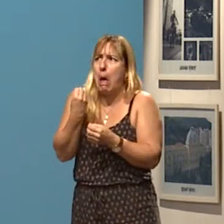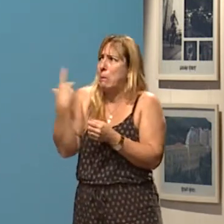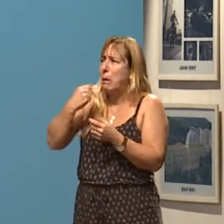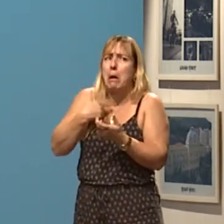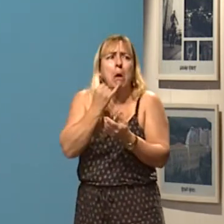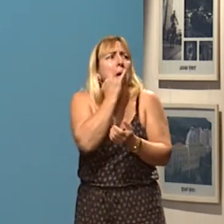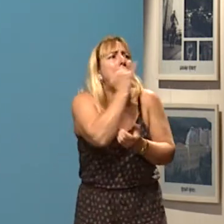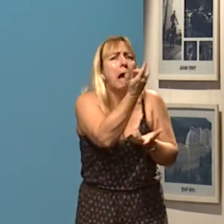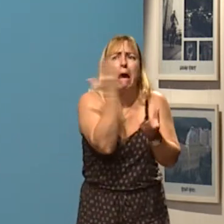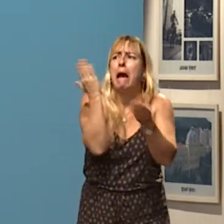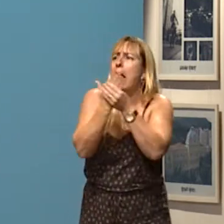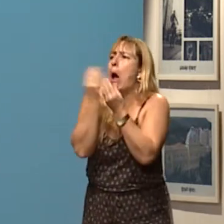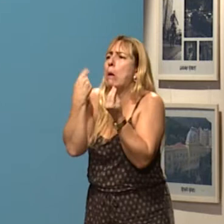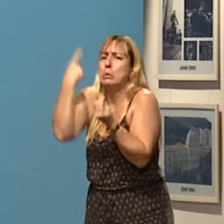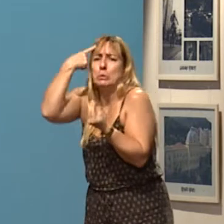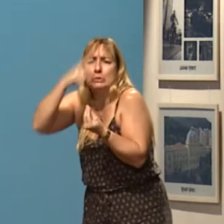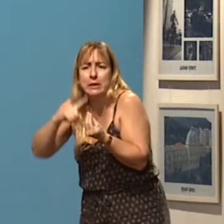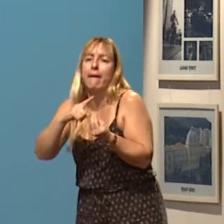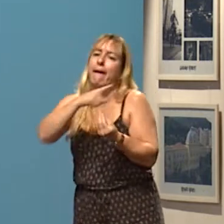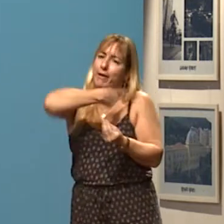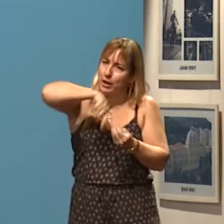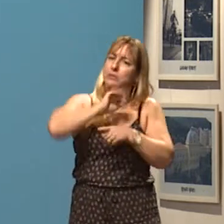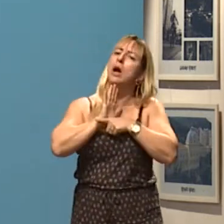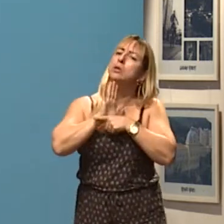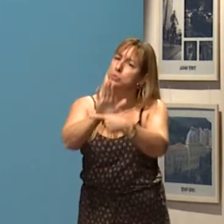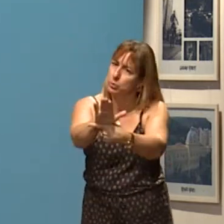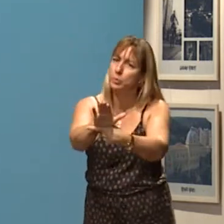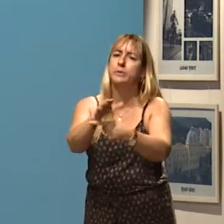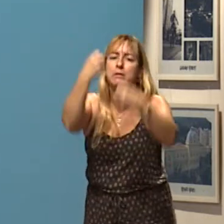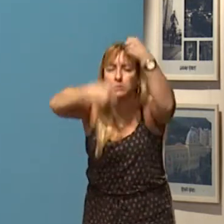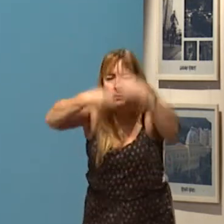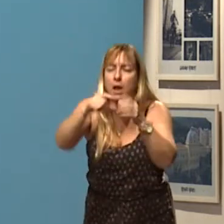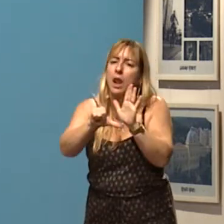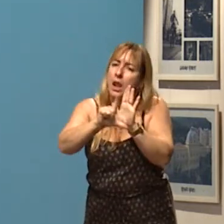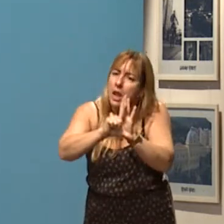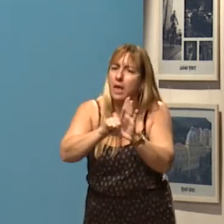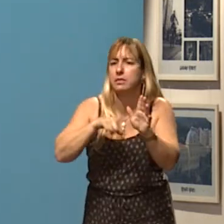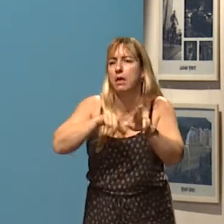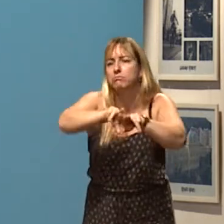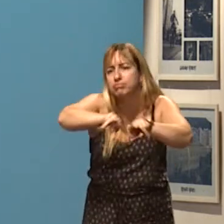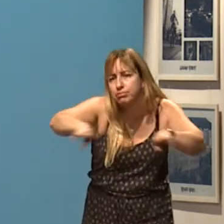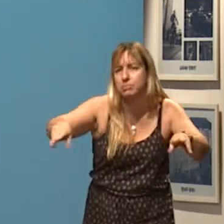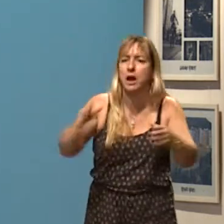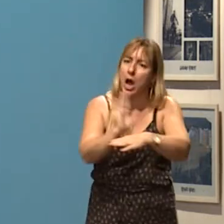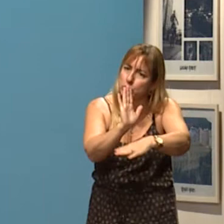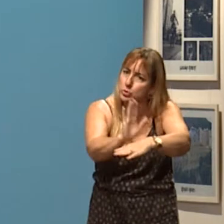violências em casa, e que não têm com quem desabafar, com quem procurar e